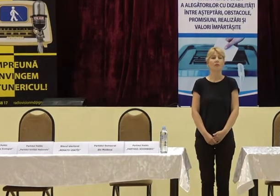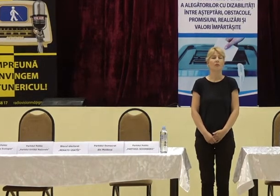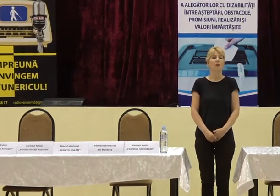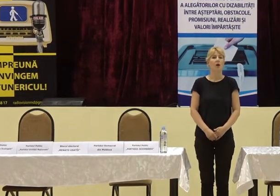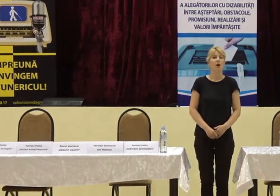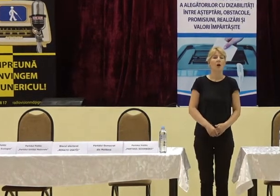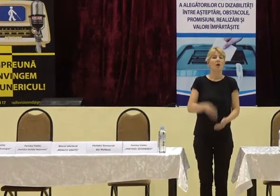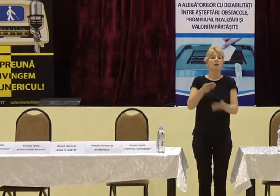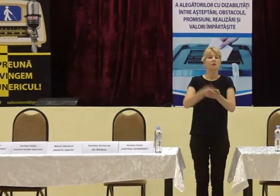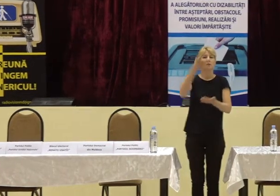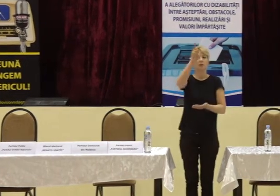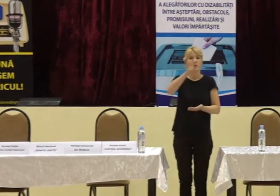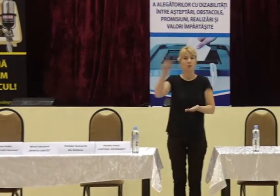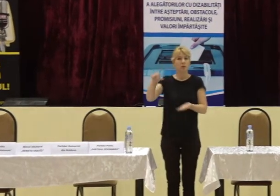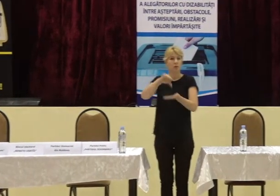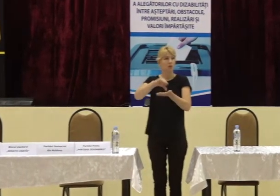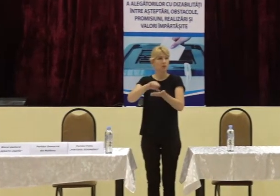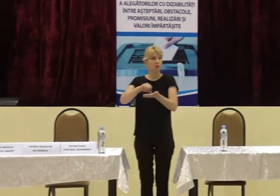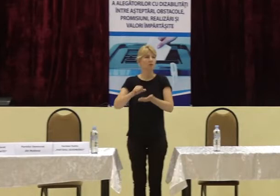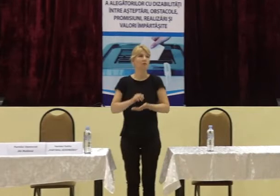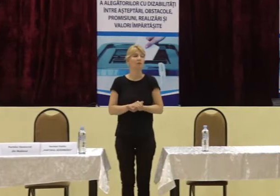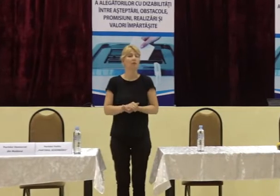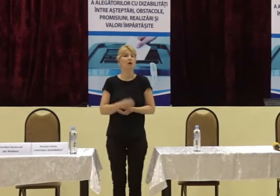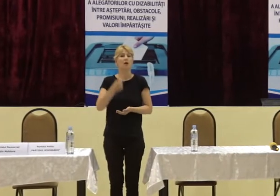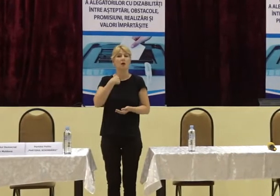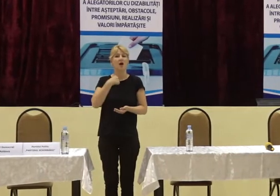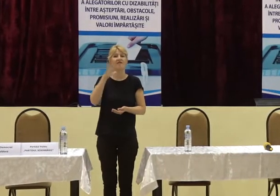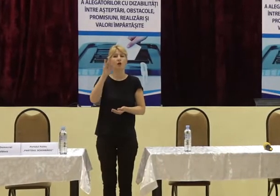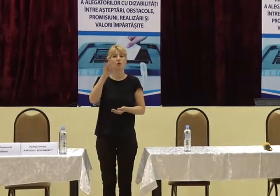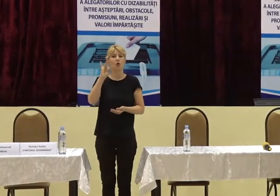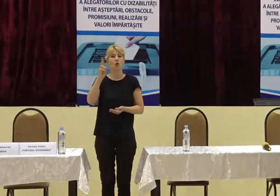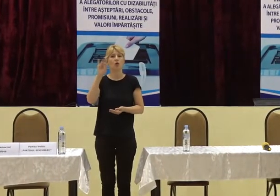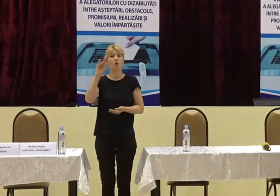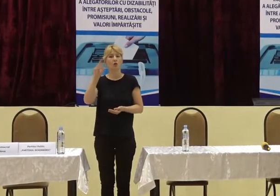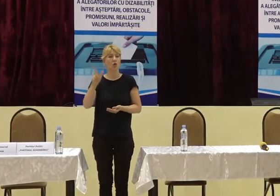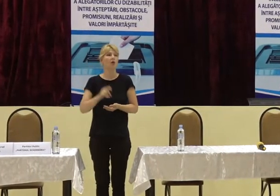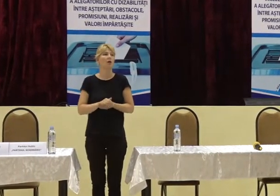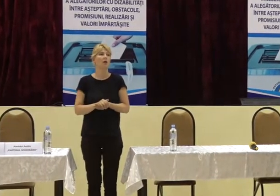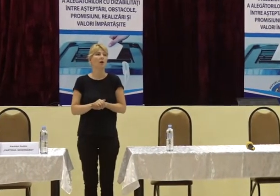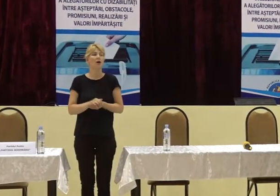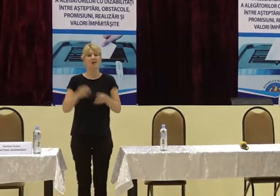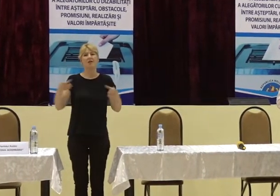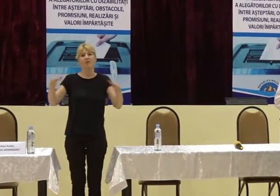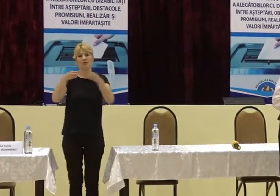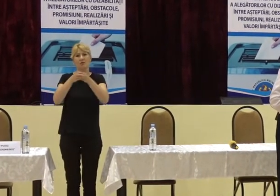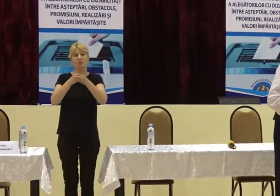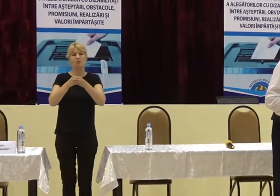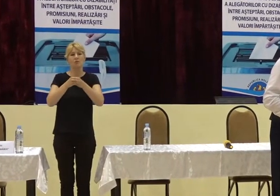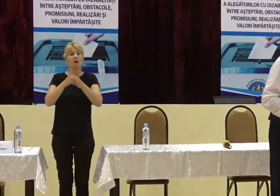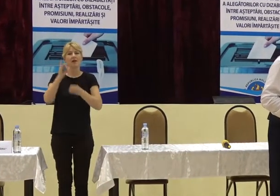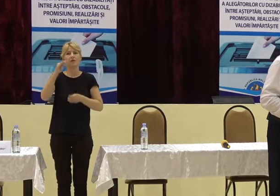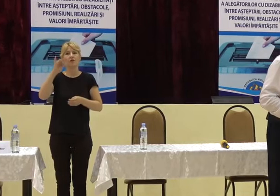Domnilor și doamnelor, bună ziua! Mă numesc Victor Corol, sunt director executiv Alianța Infonet. Alături de mine este colega